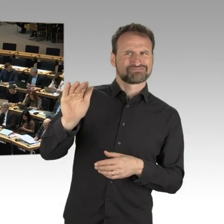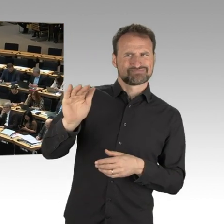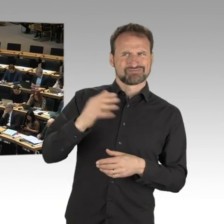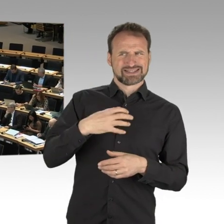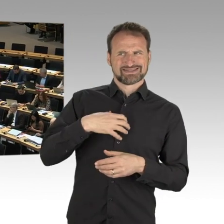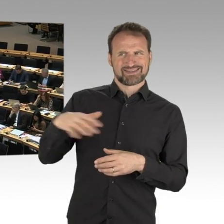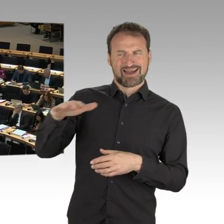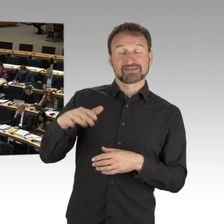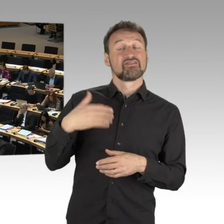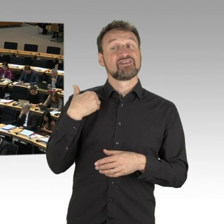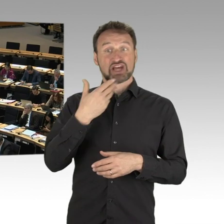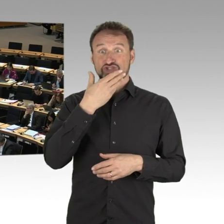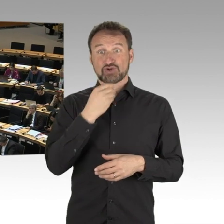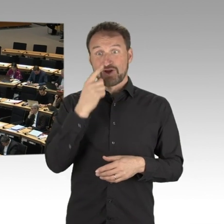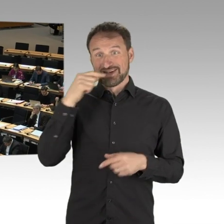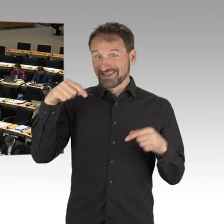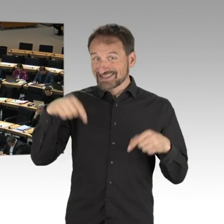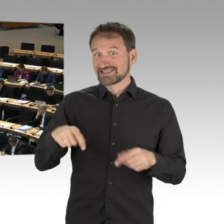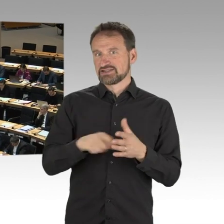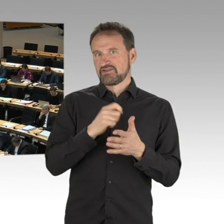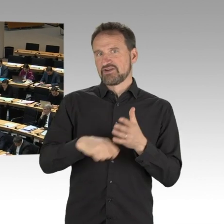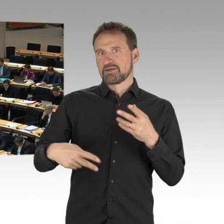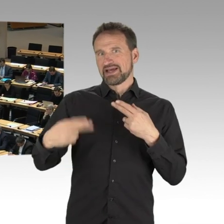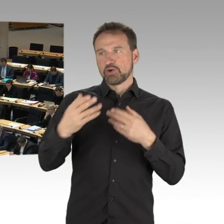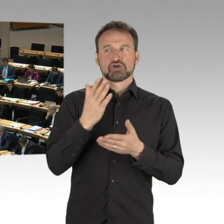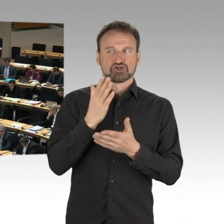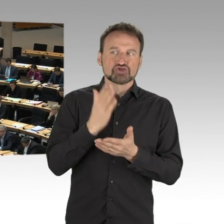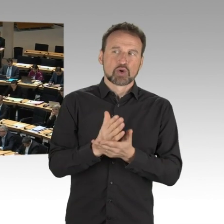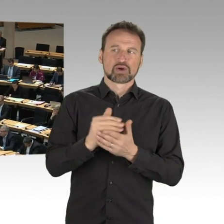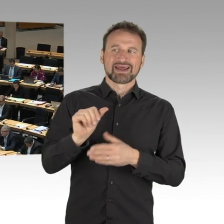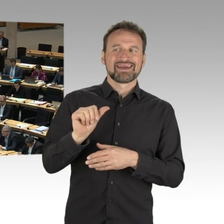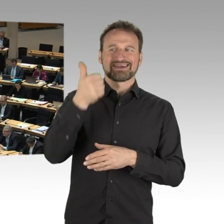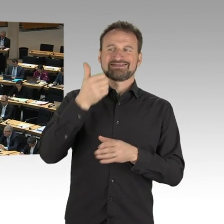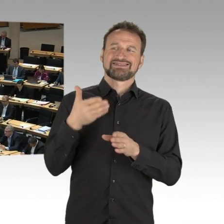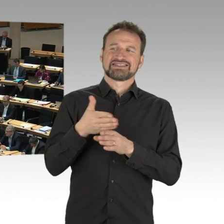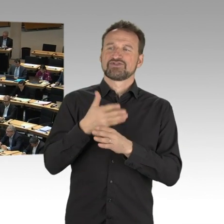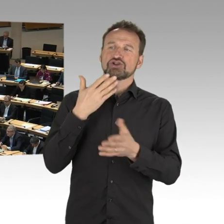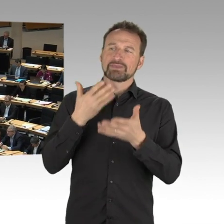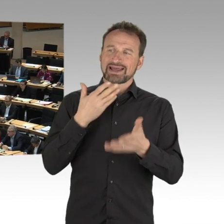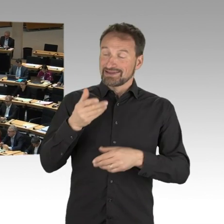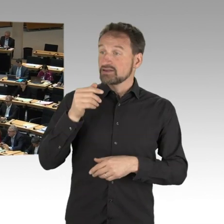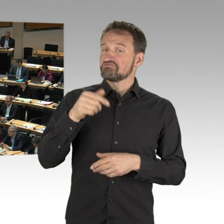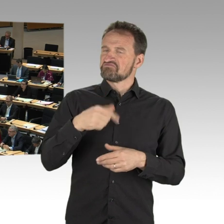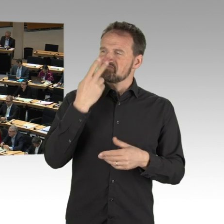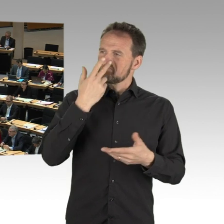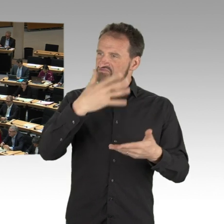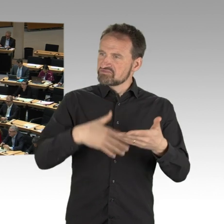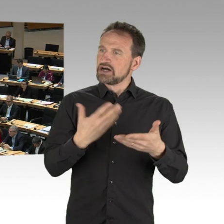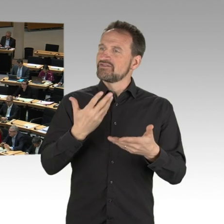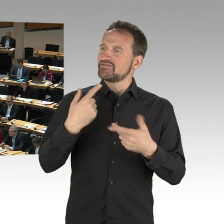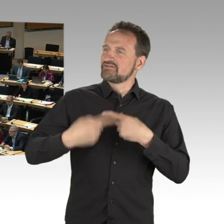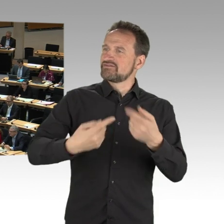einen ersten Zwischenbericht zur Umsetzung bekommen können, damit dieses Parlament, was das angeschoben hat, darüber auch noch in dieser Zusammensetzung beraten